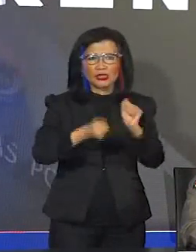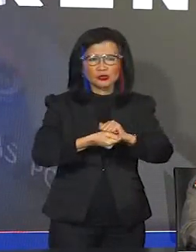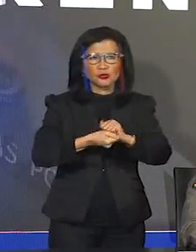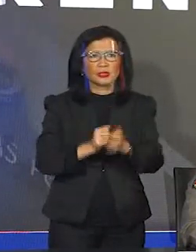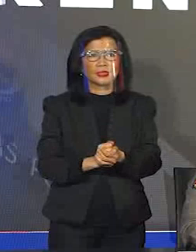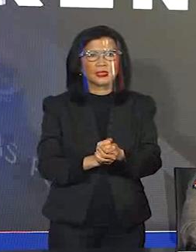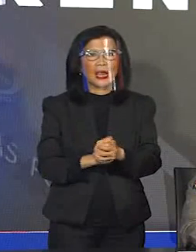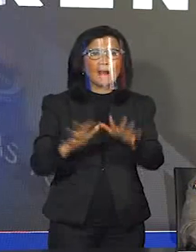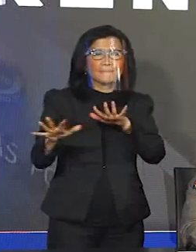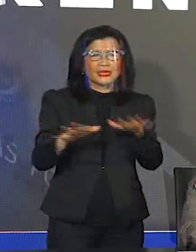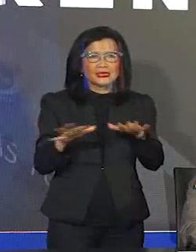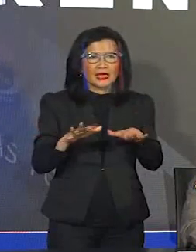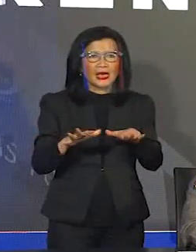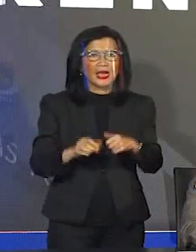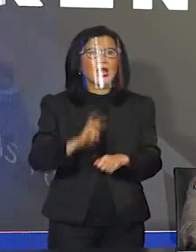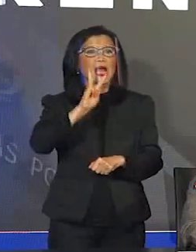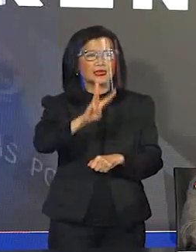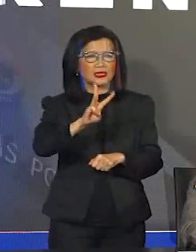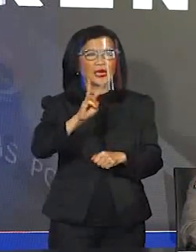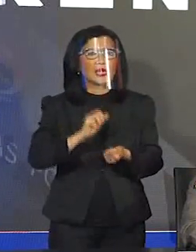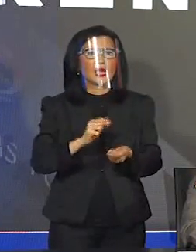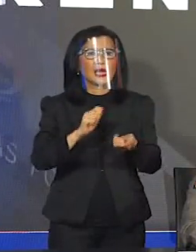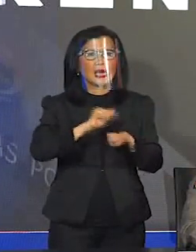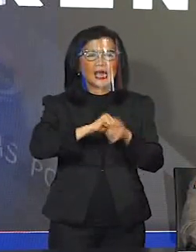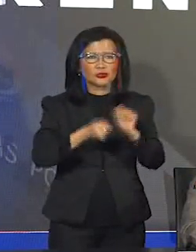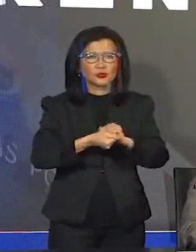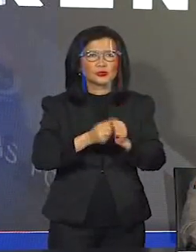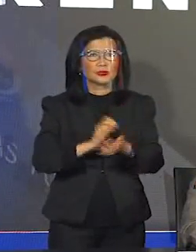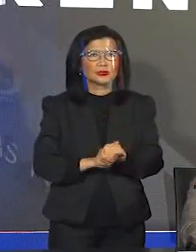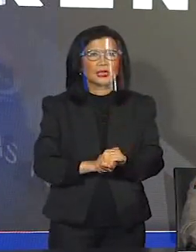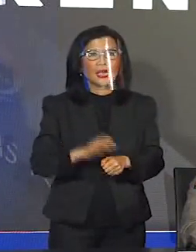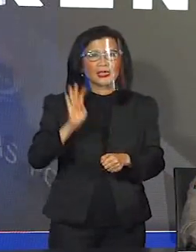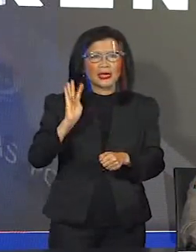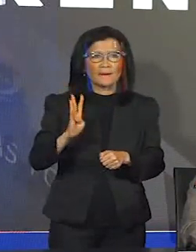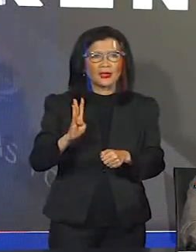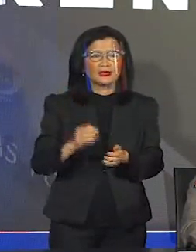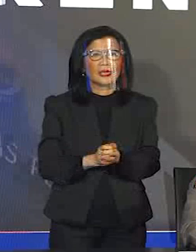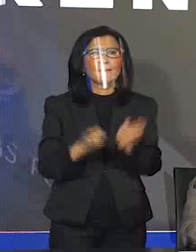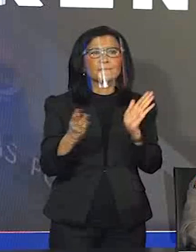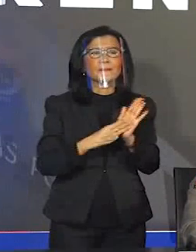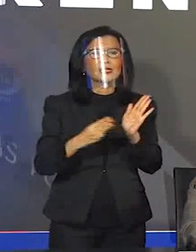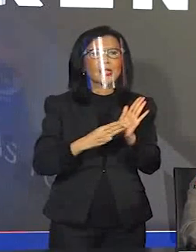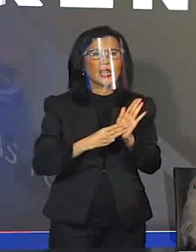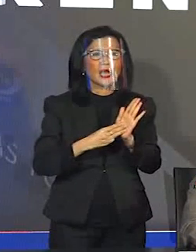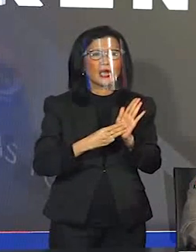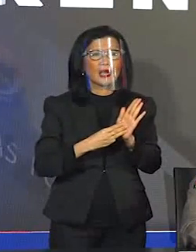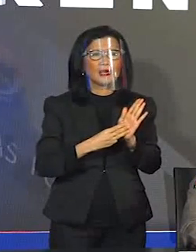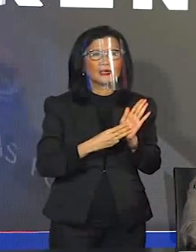kemudian bencana 3 kejadian, dan yang keempat, gangguan